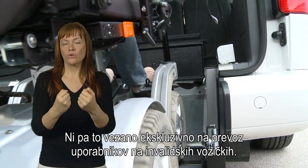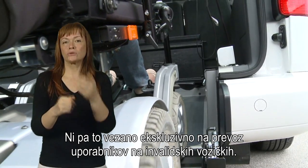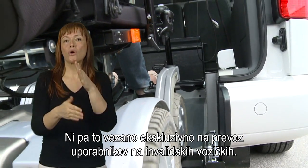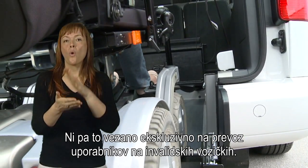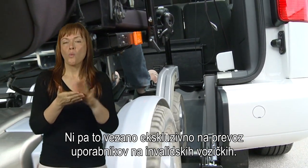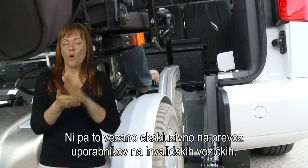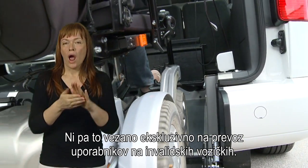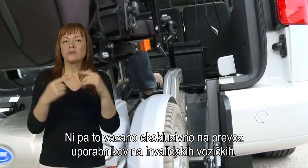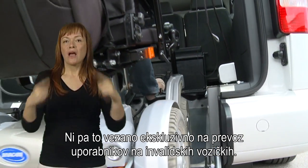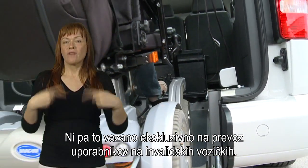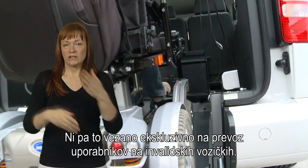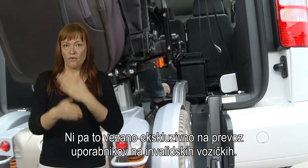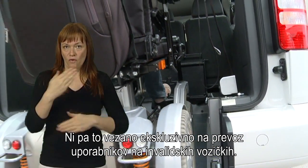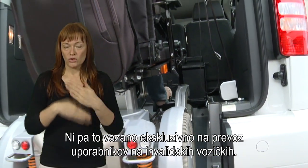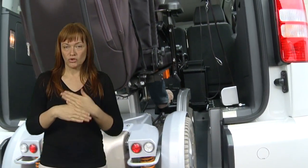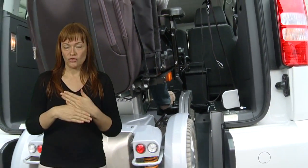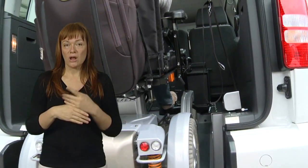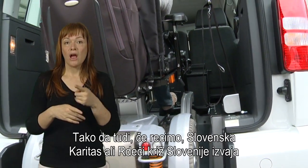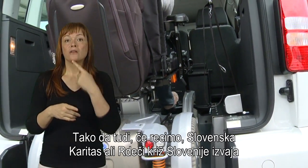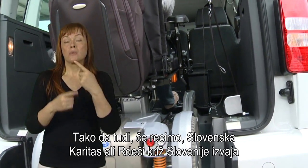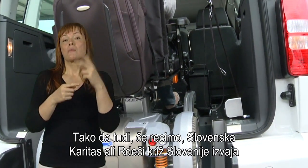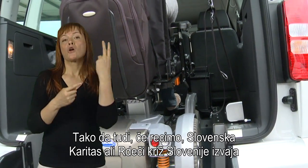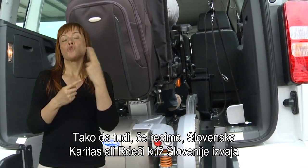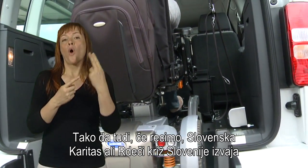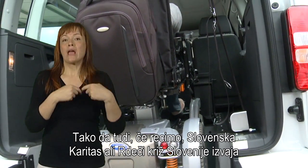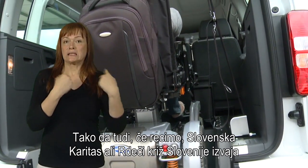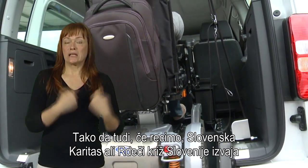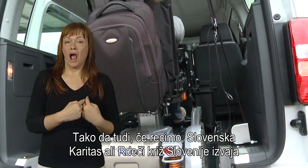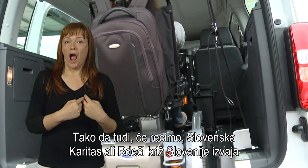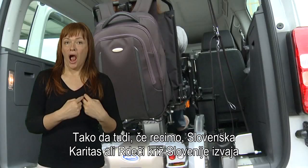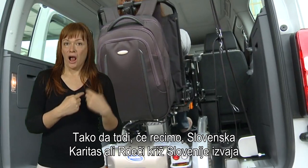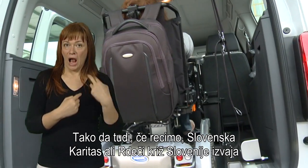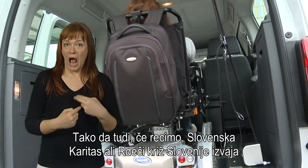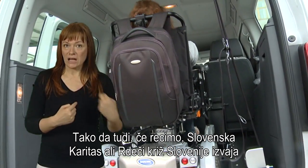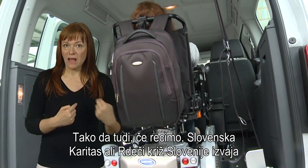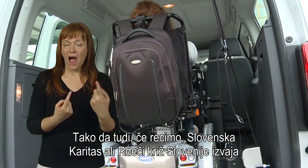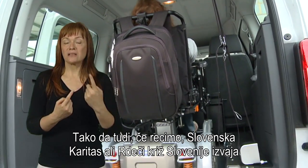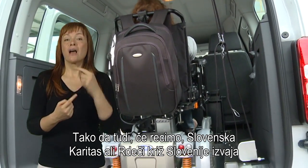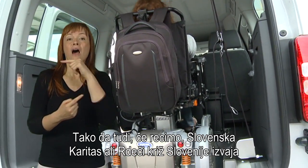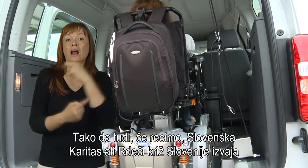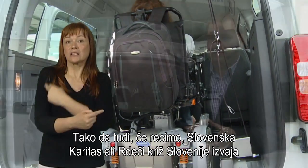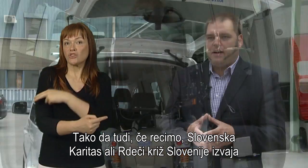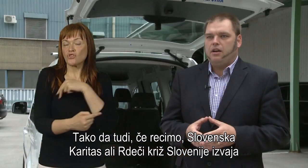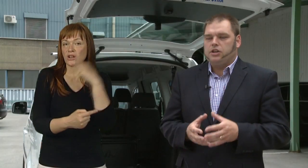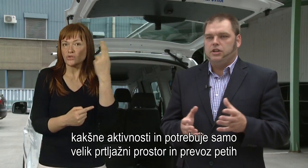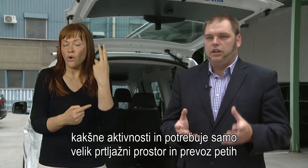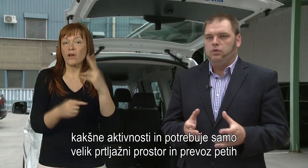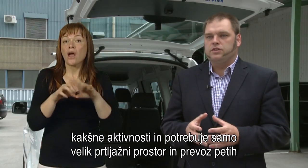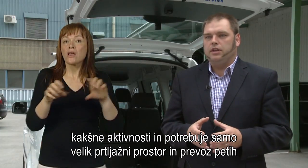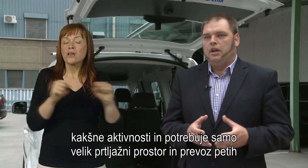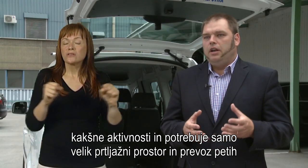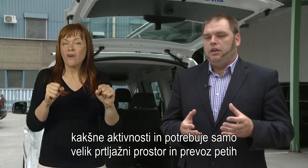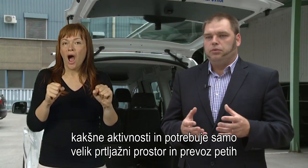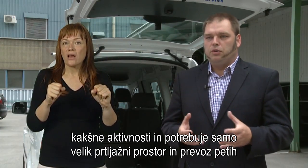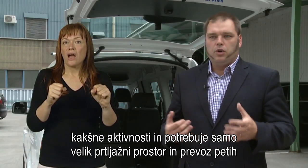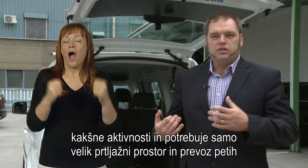na prevoz uporabnikov na invalidskih vozičkih. Tako da tudi, če recimo Slovenska Karitas, na primer, ali pa Rdeči križ Slovenije izvajajo kakšne